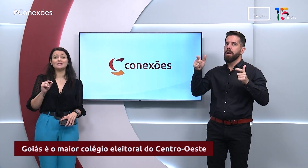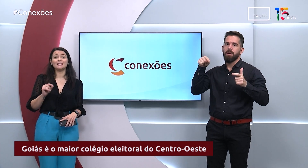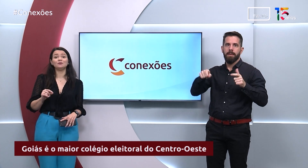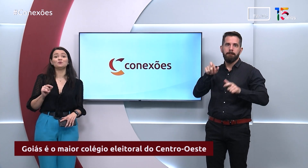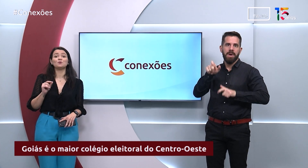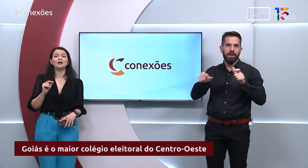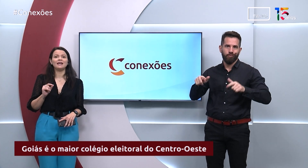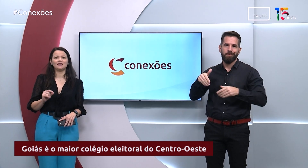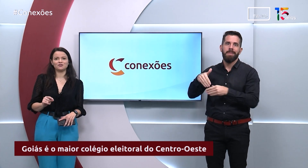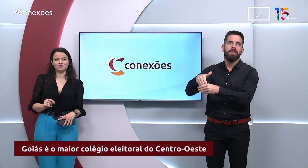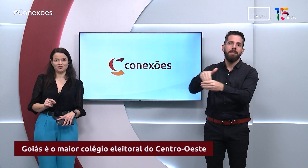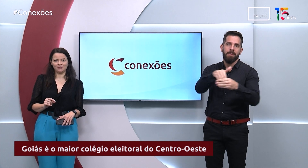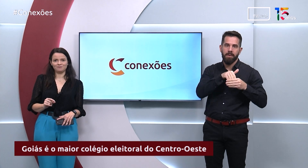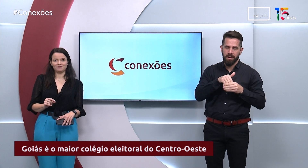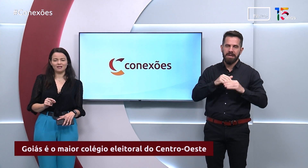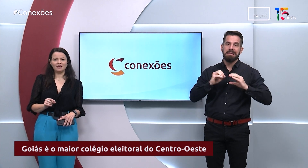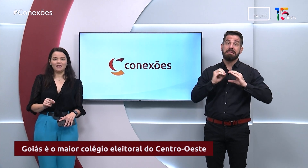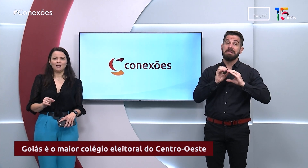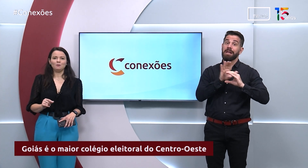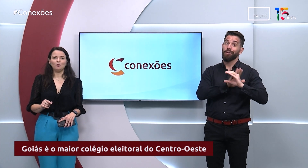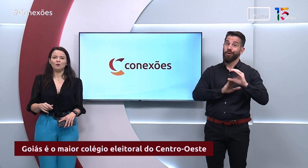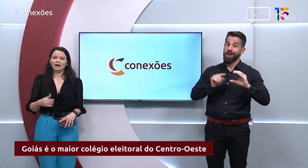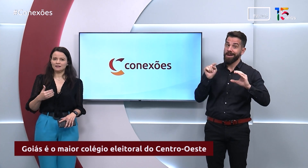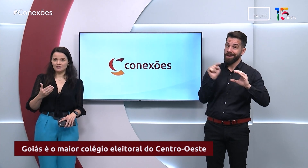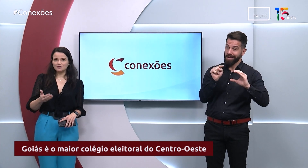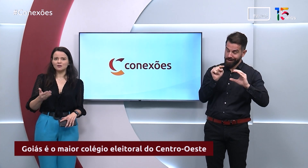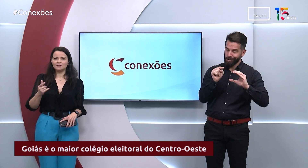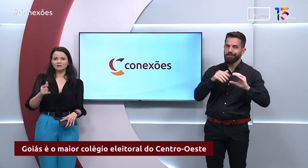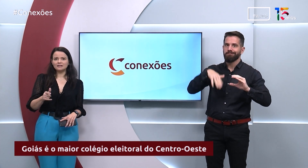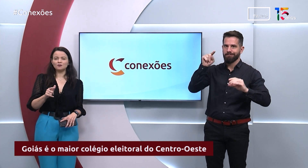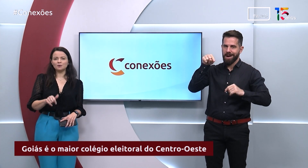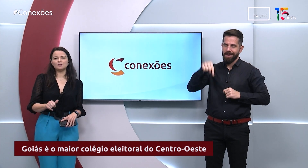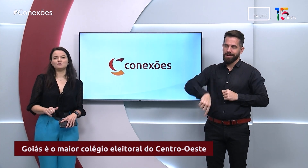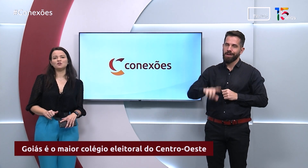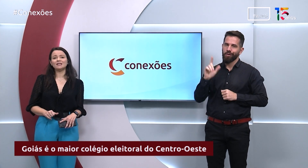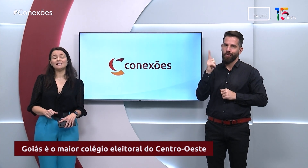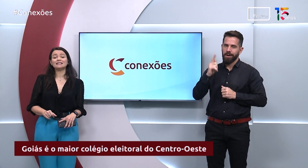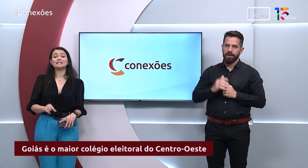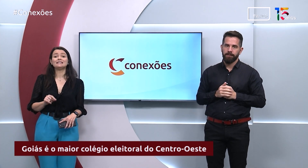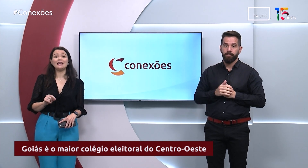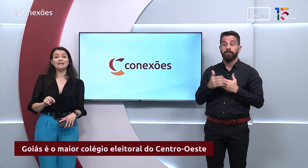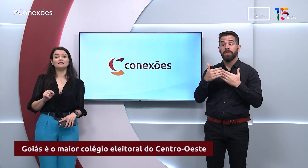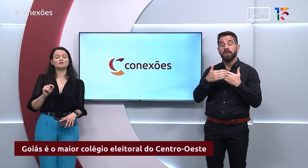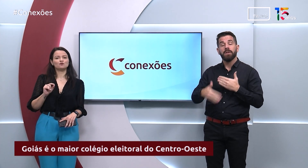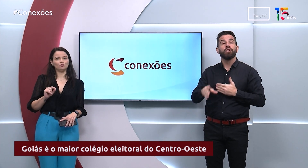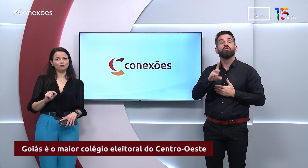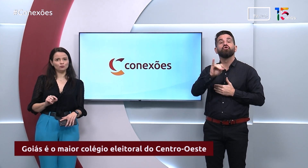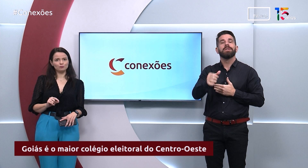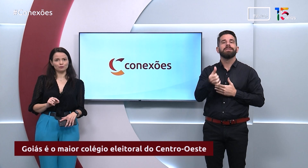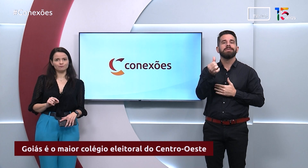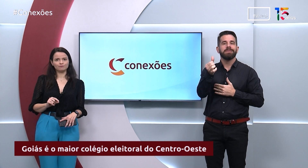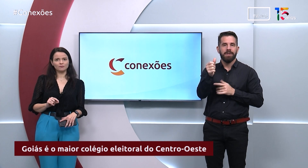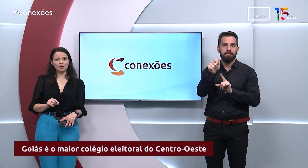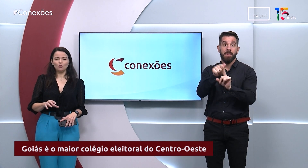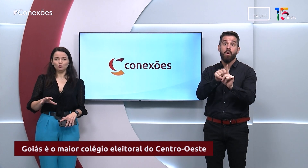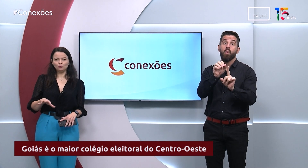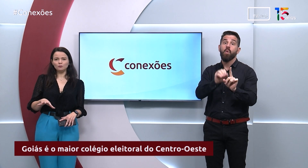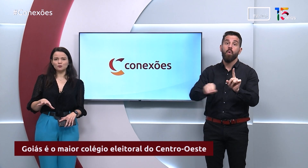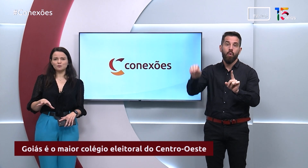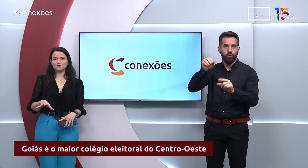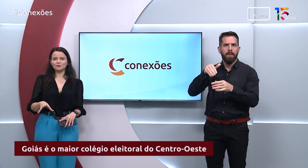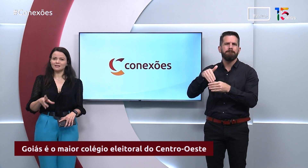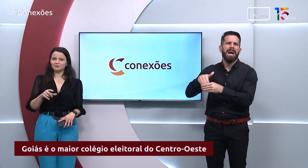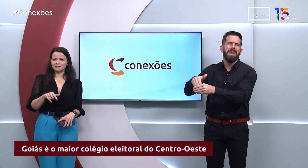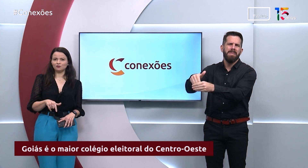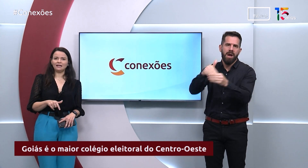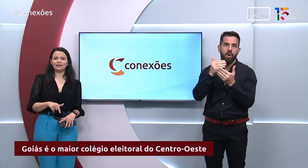região Centro-Oeste. Bom, as eleições acontecem no próximo dia 6 de outubro. o número